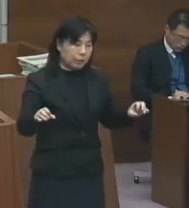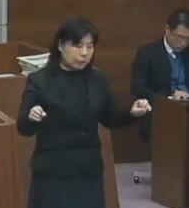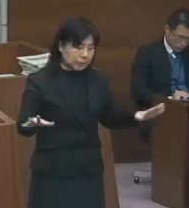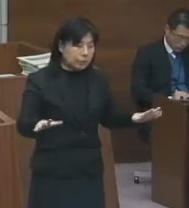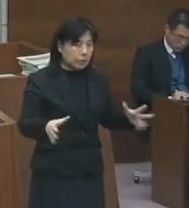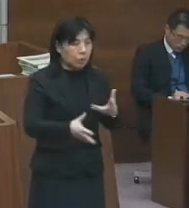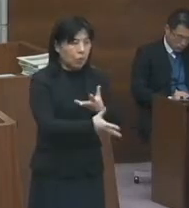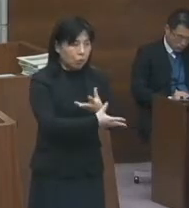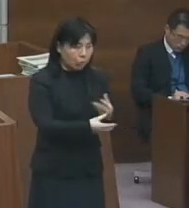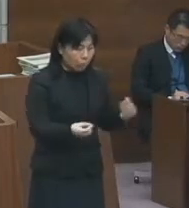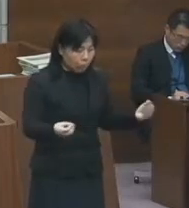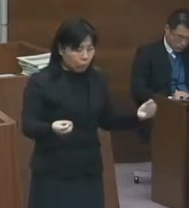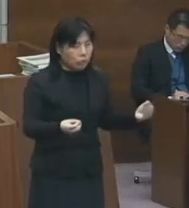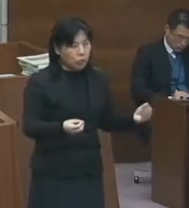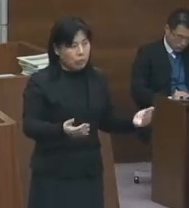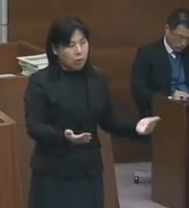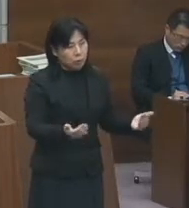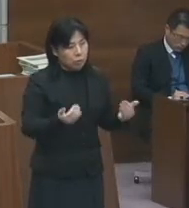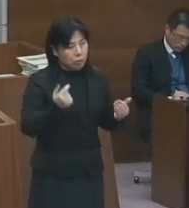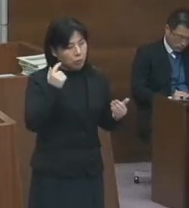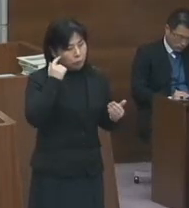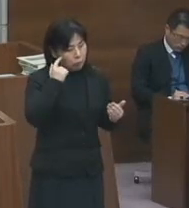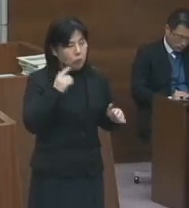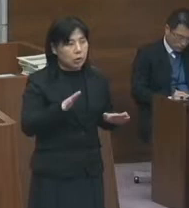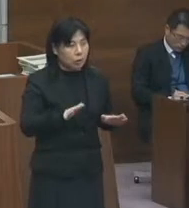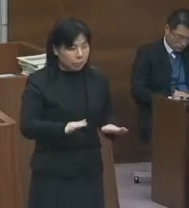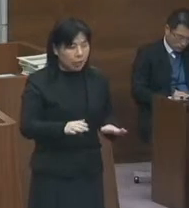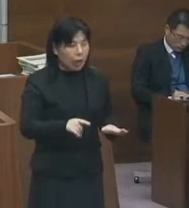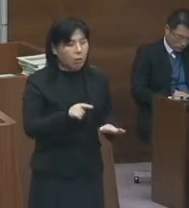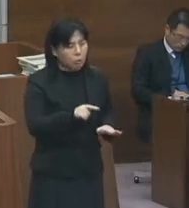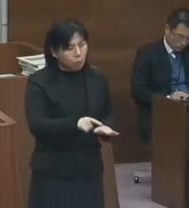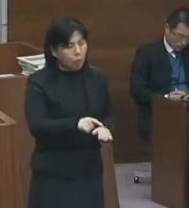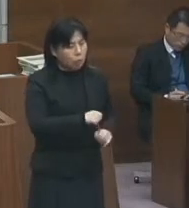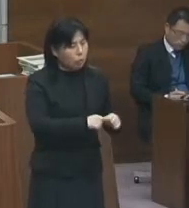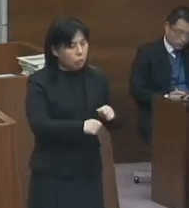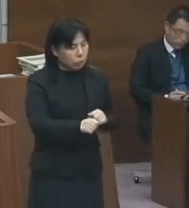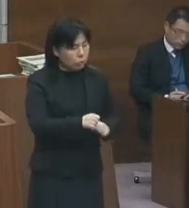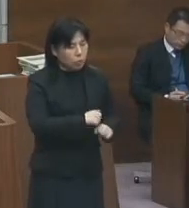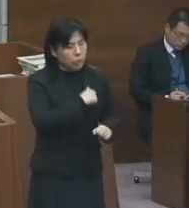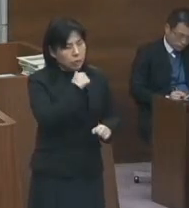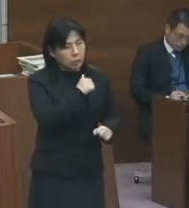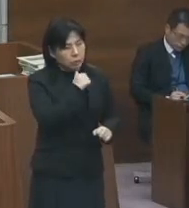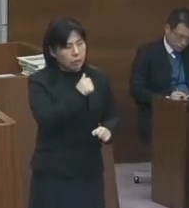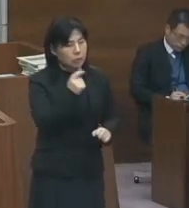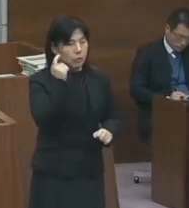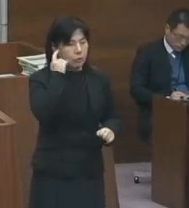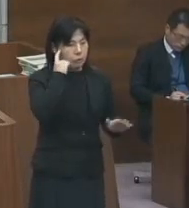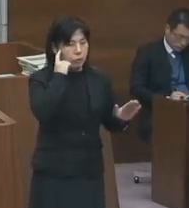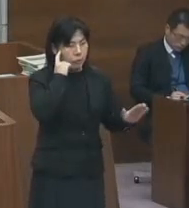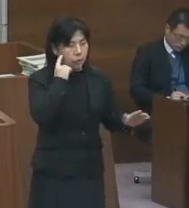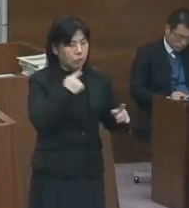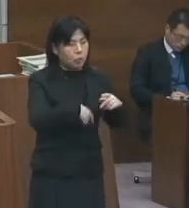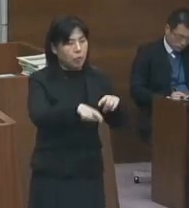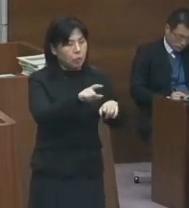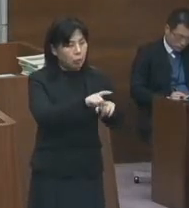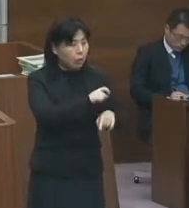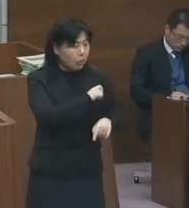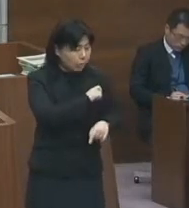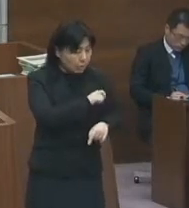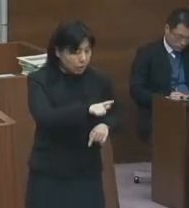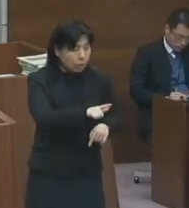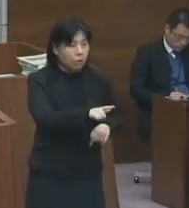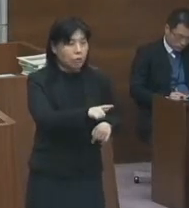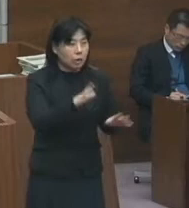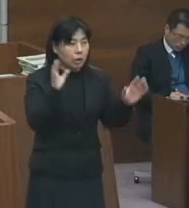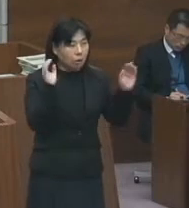共有化が必要でありますが、現時点において、その取り組みは不十分です。今後、より積極的な